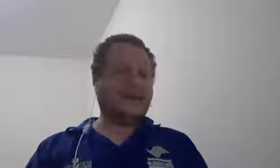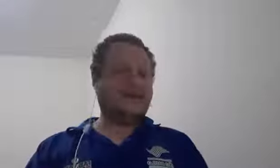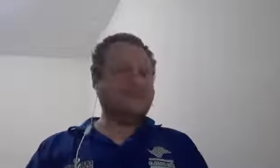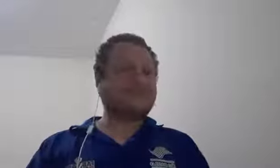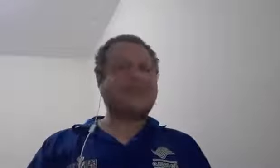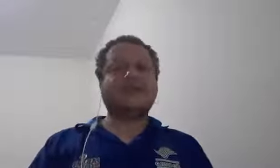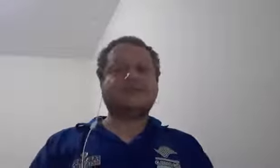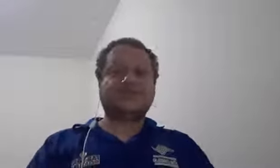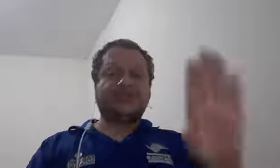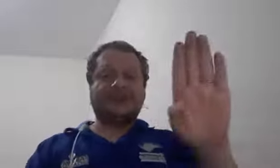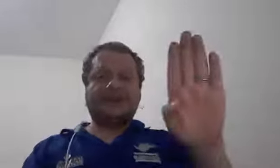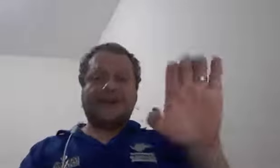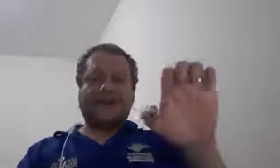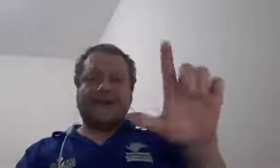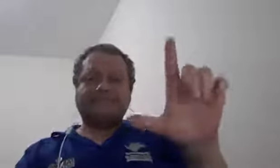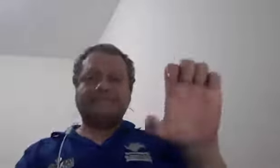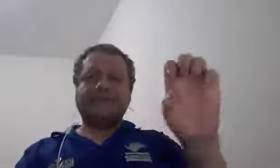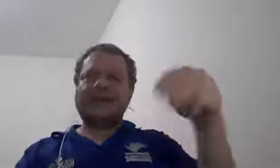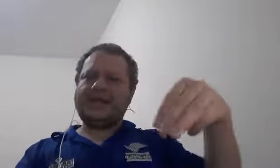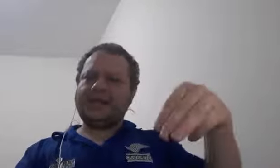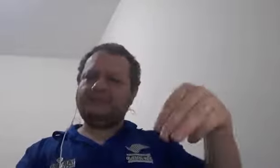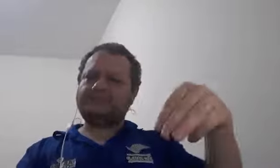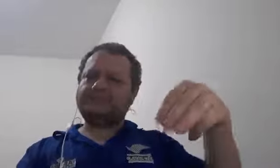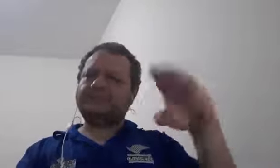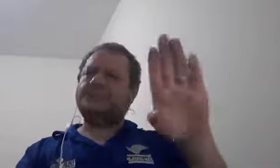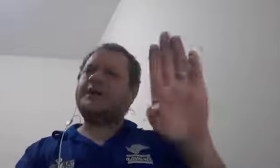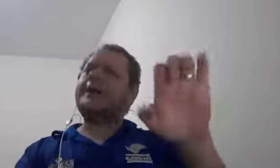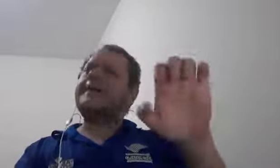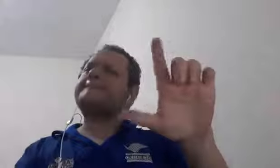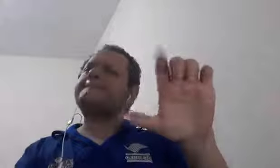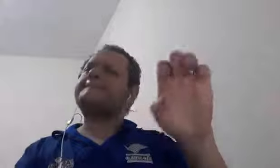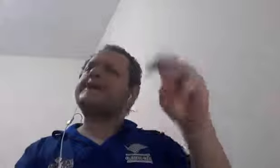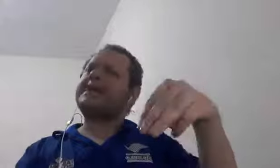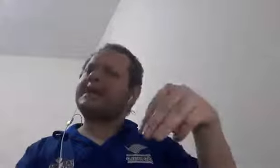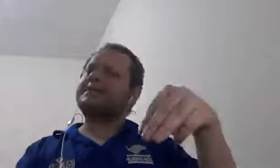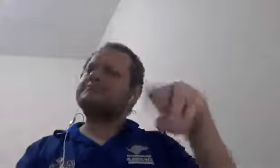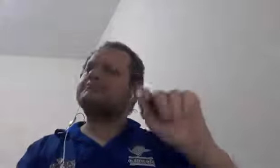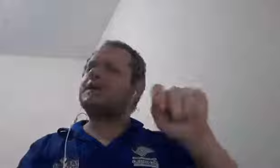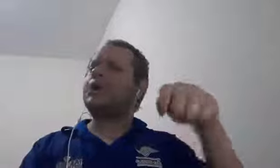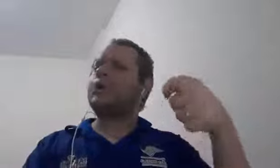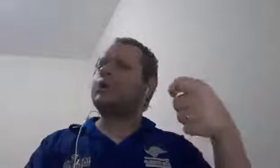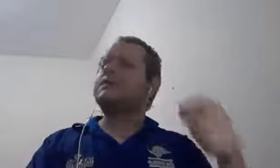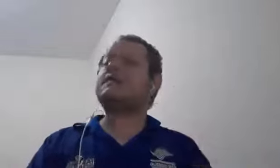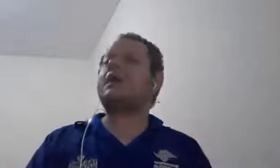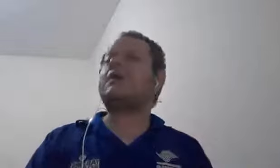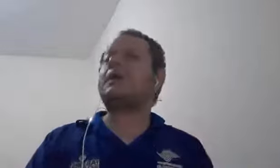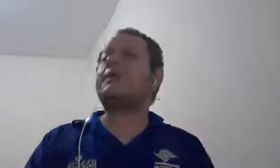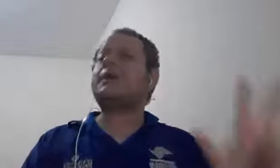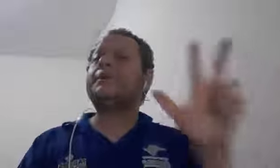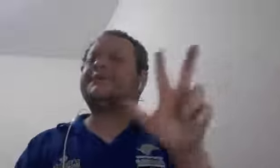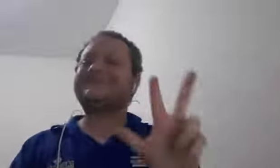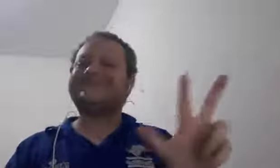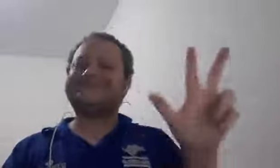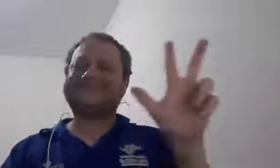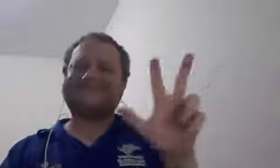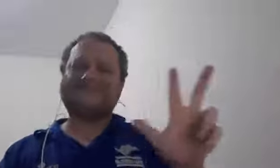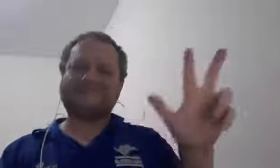Sinal de Belém. Belém. Sinal qualquer mesmo?